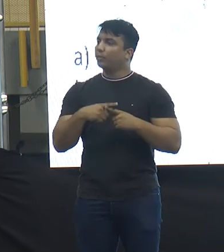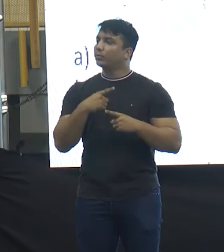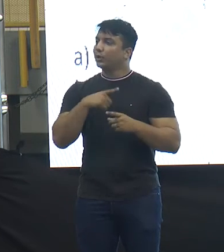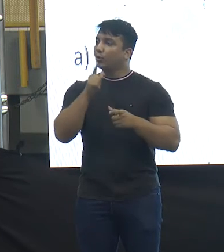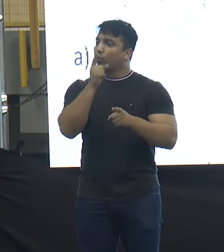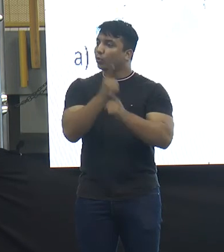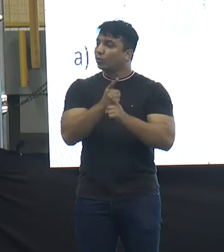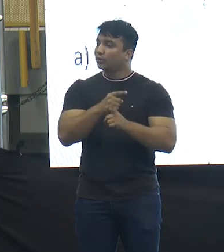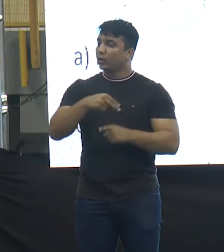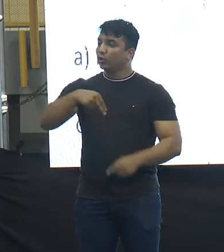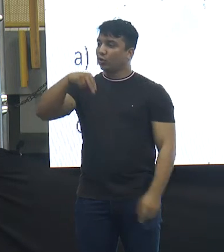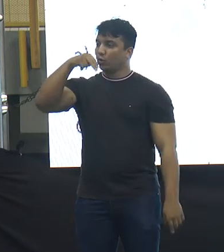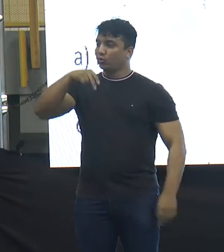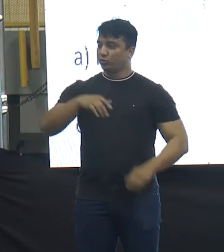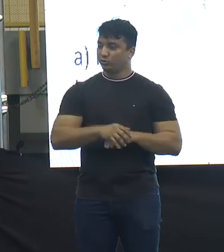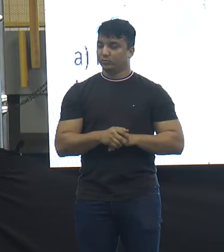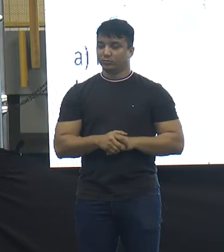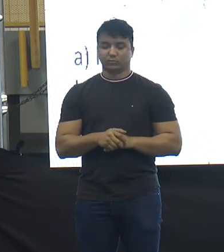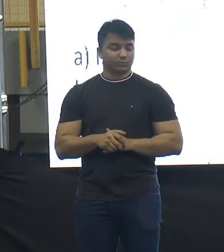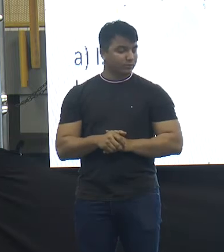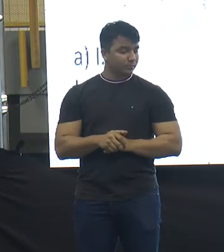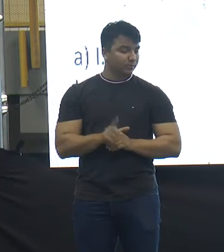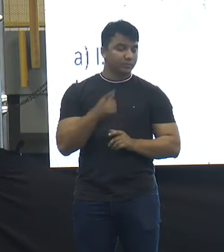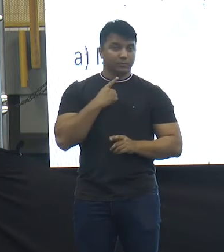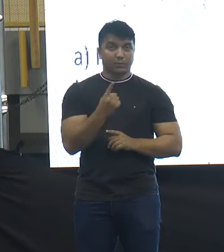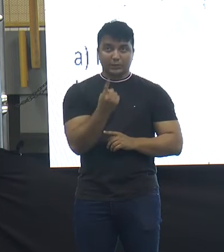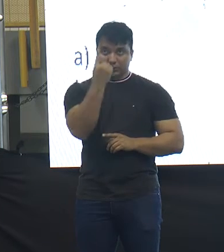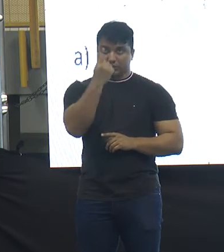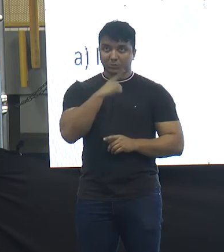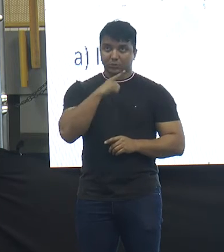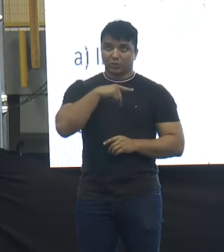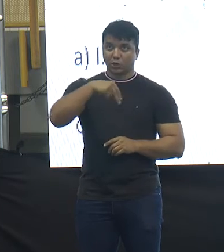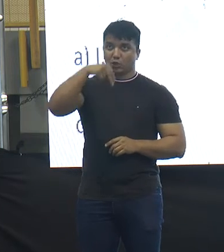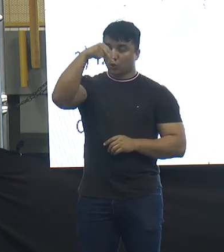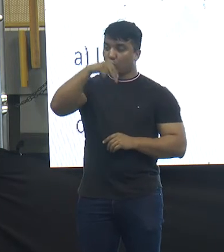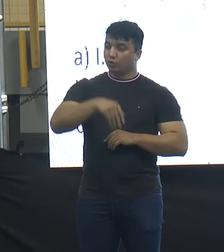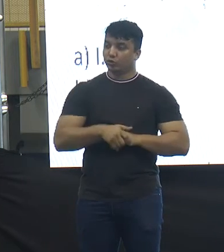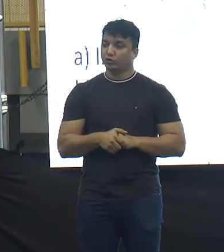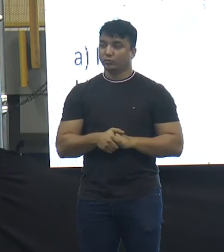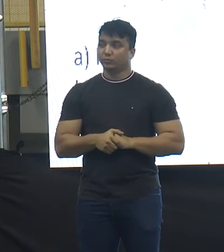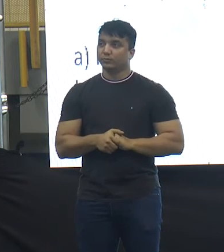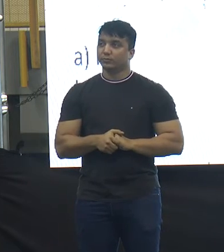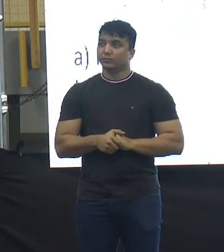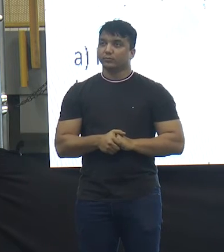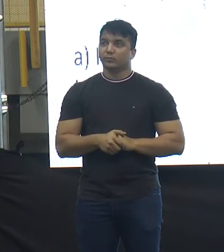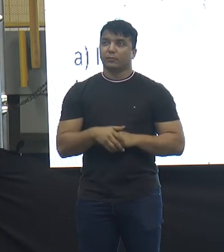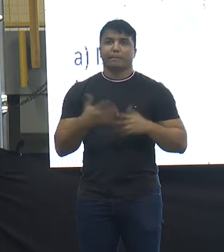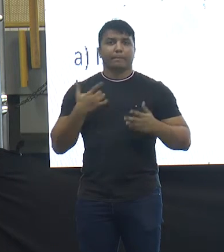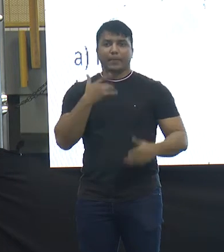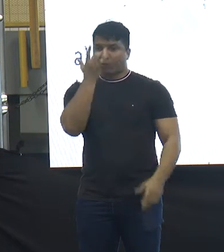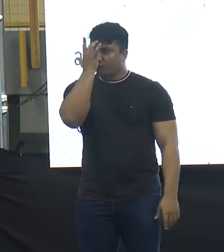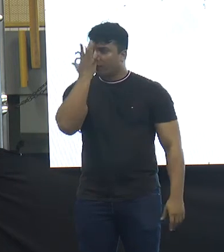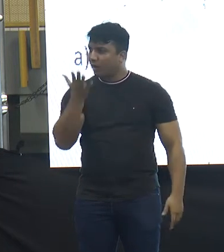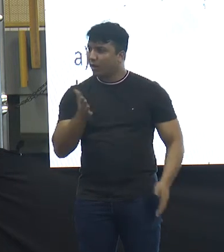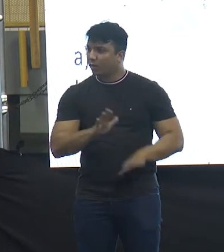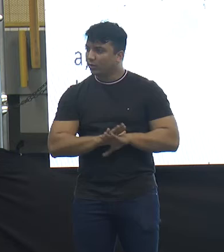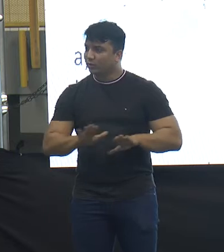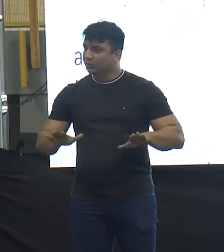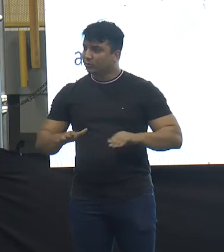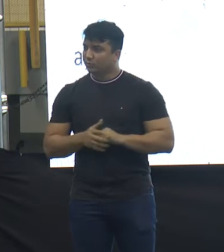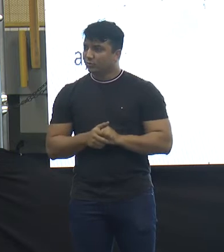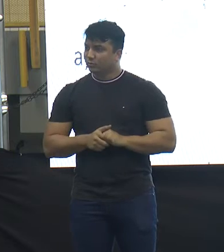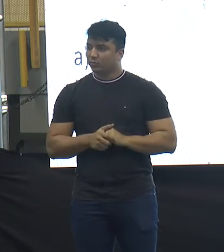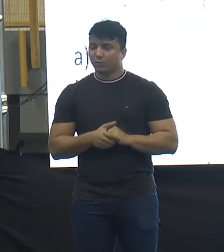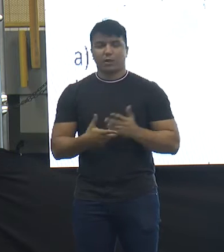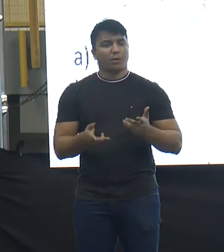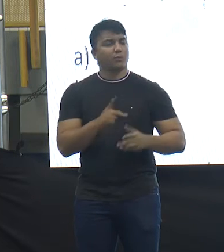o norte para riba, para cima, para a parte superior. Tá fácil, cara. Tá,